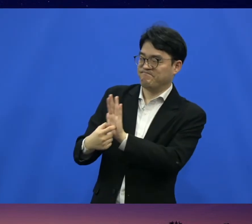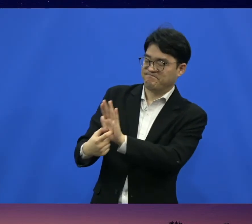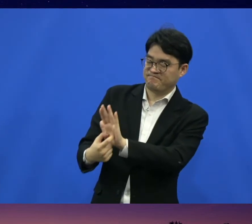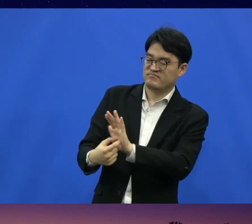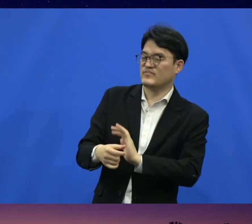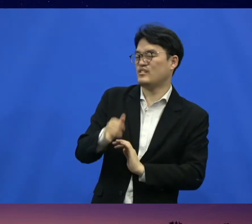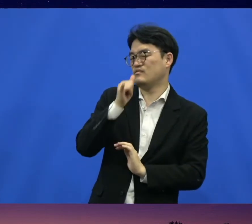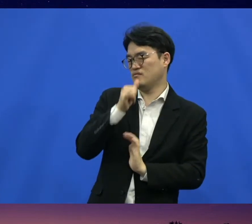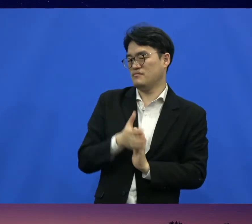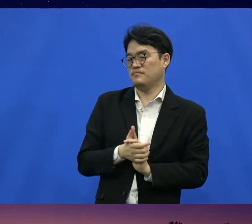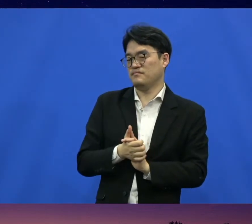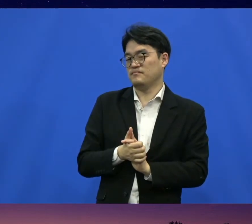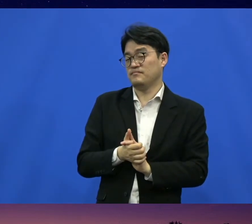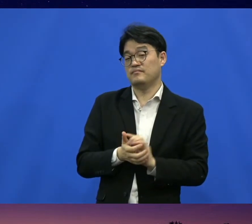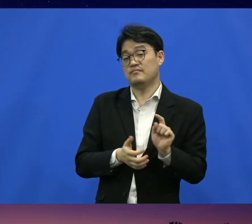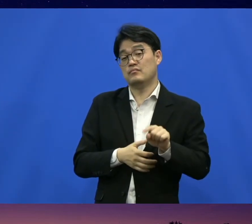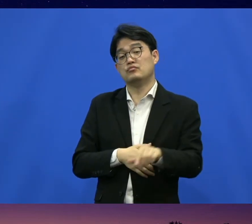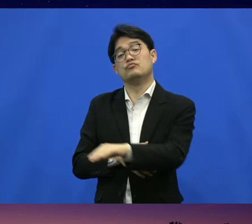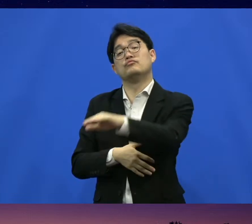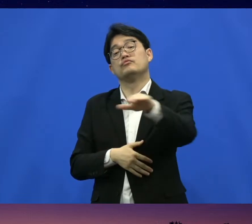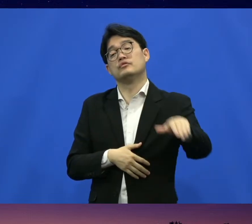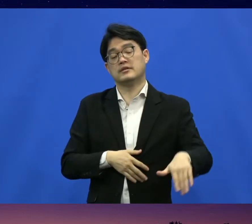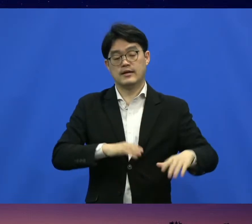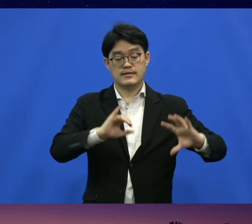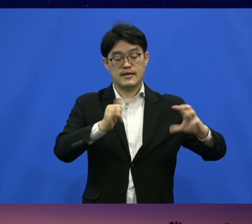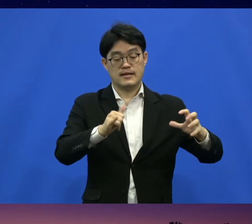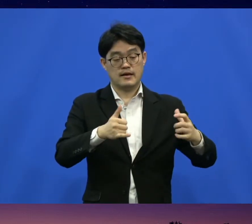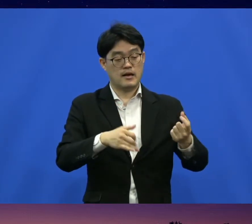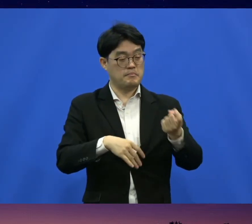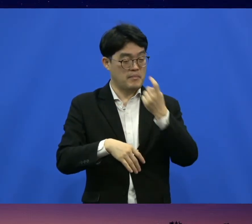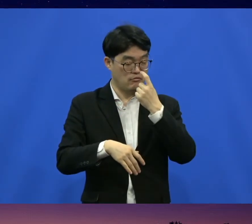그게 뭐예요, 여러분? 우리가 세상에서 배운 삶의 방식들이에요.